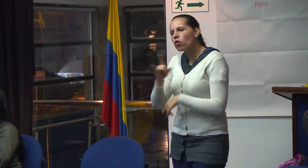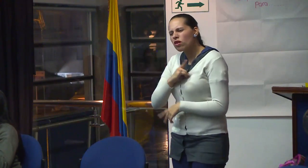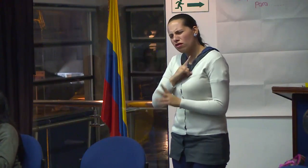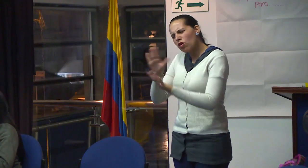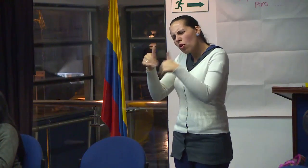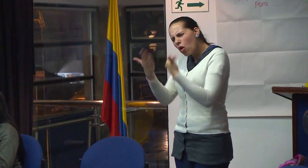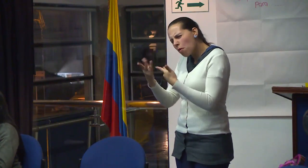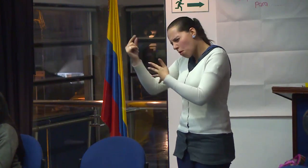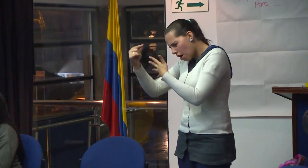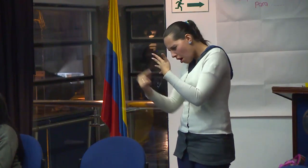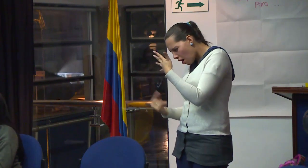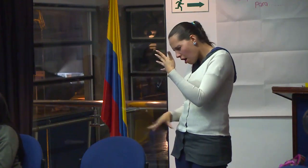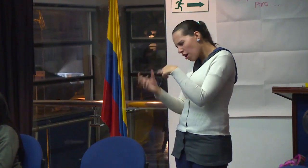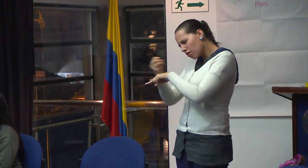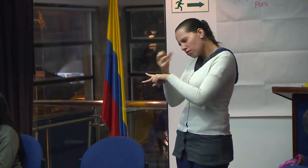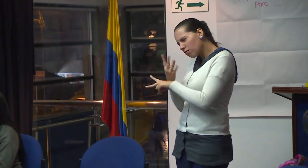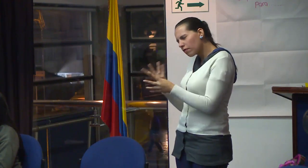un maestro.